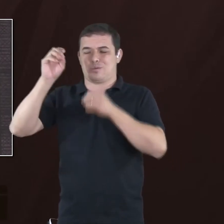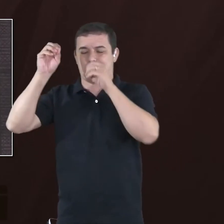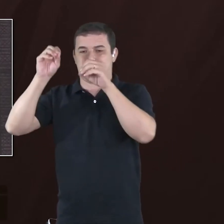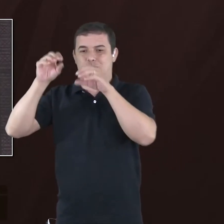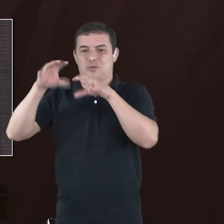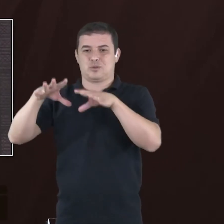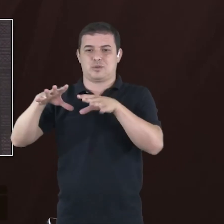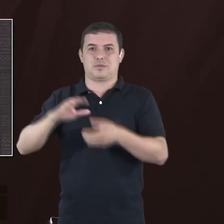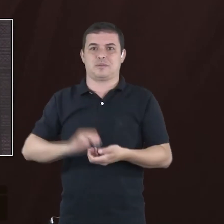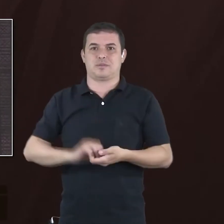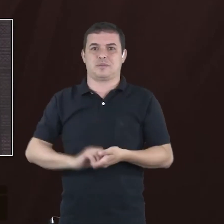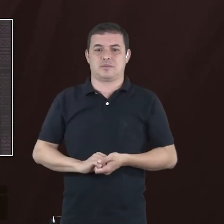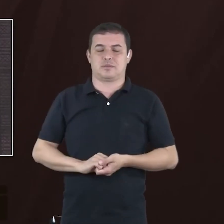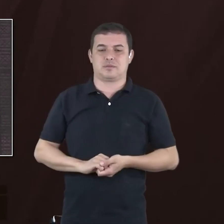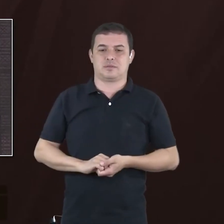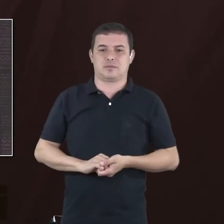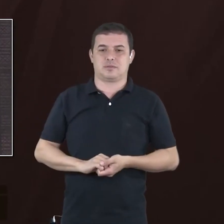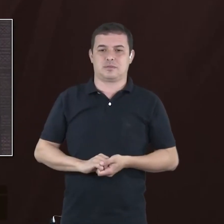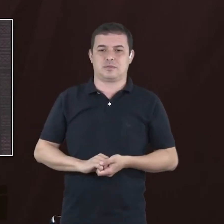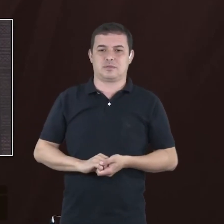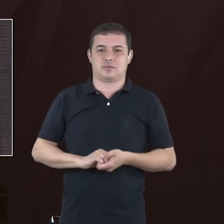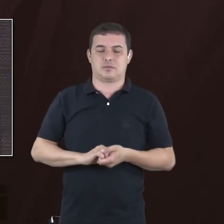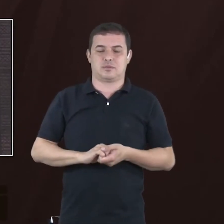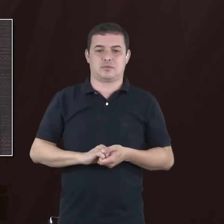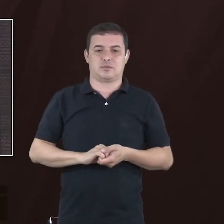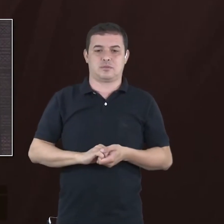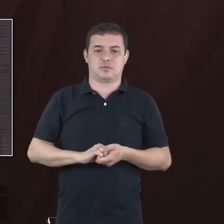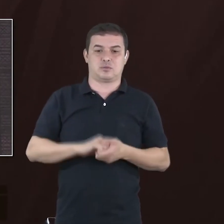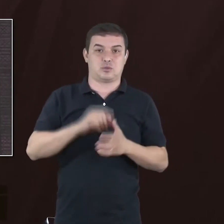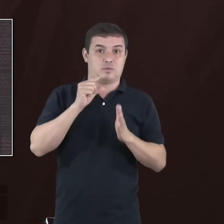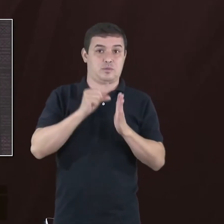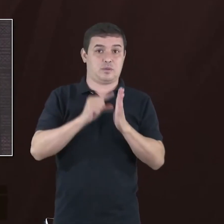momento. Quanto a mim, versículo 6, quanto a mim,